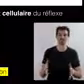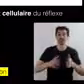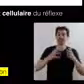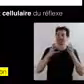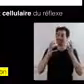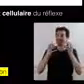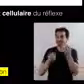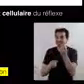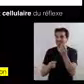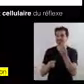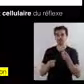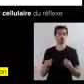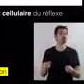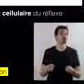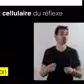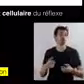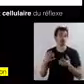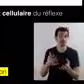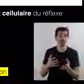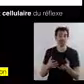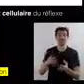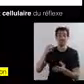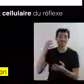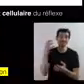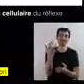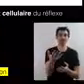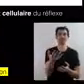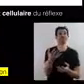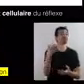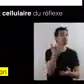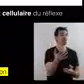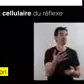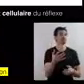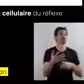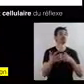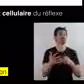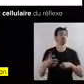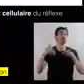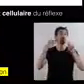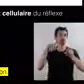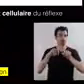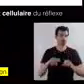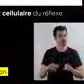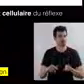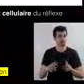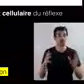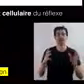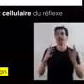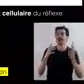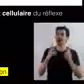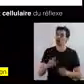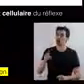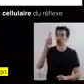potentiel d'action. C'est la quantité de neurotransmetteurs libérés qui détermine la dépolarisation de la cellule post-synaptique. Et